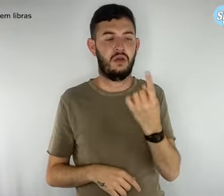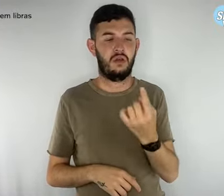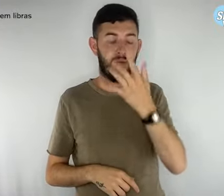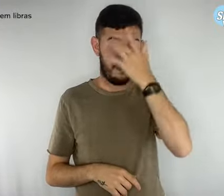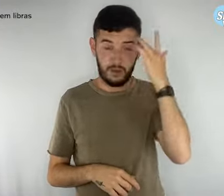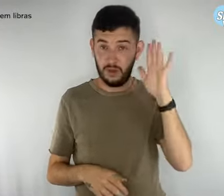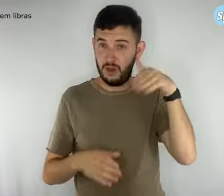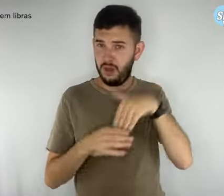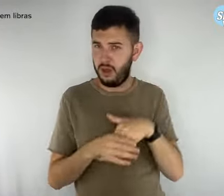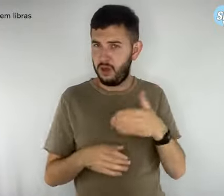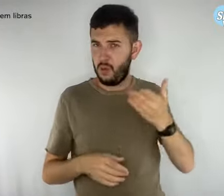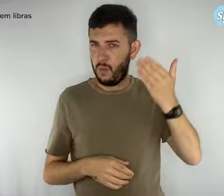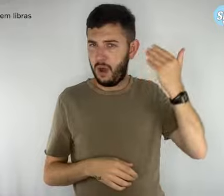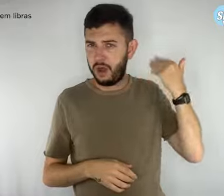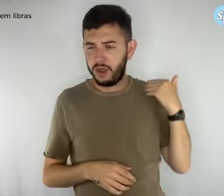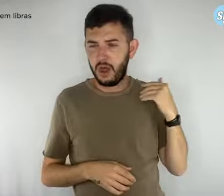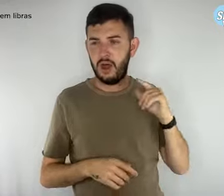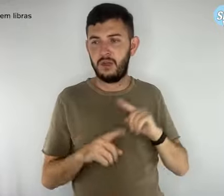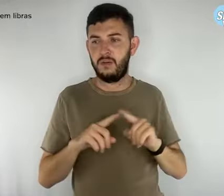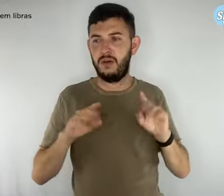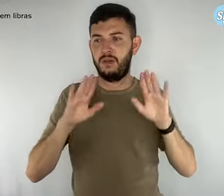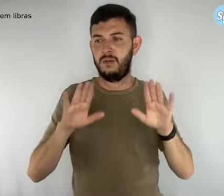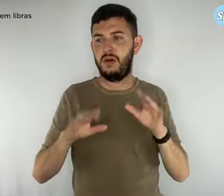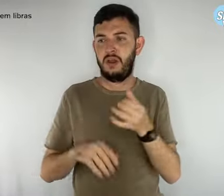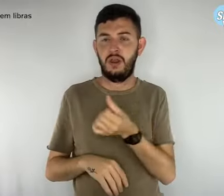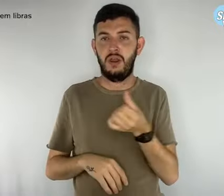90.256.461 eleitores na época,